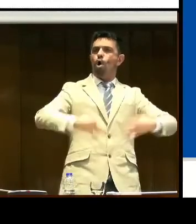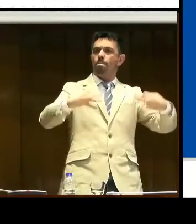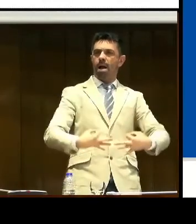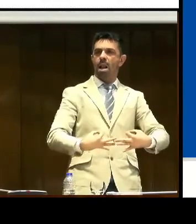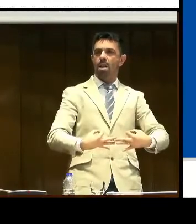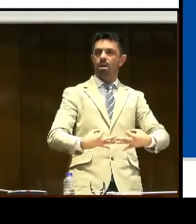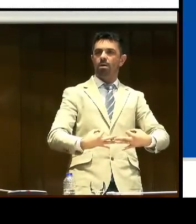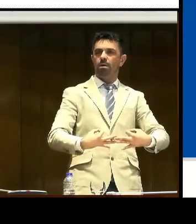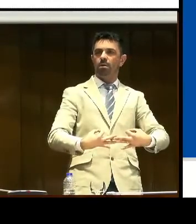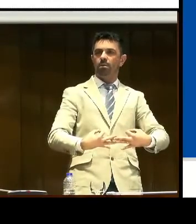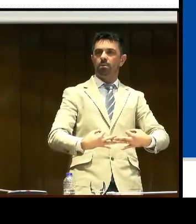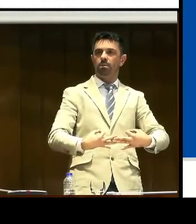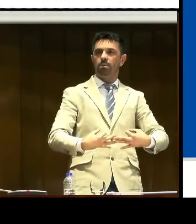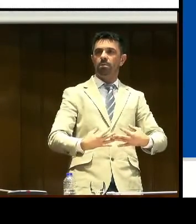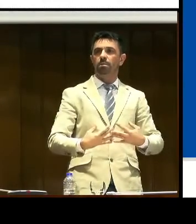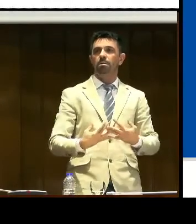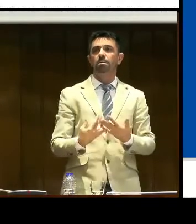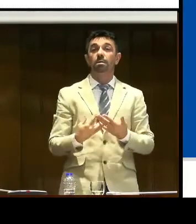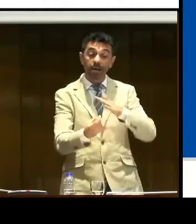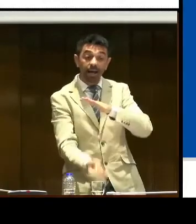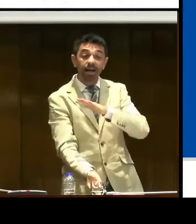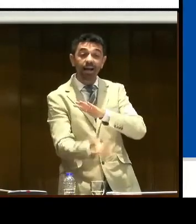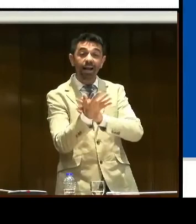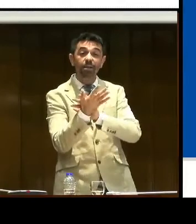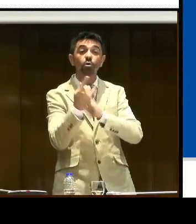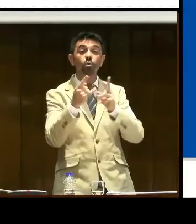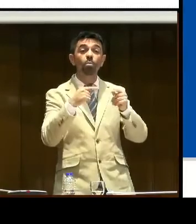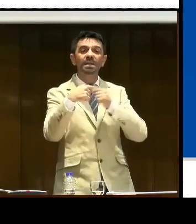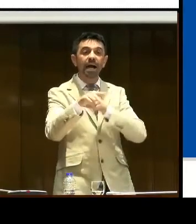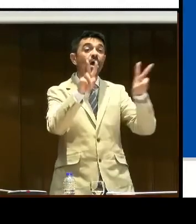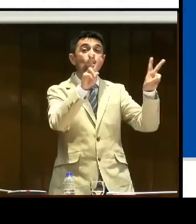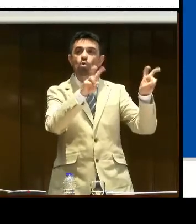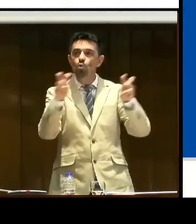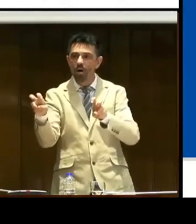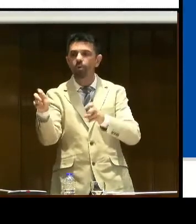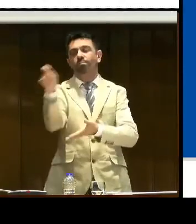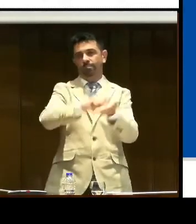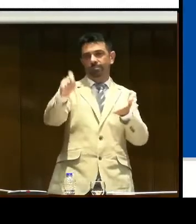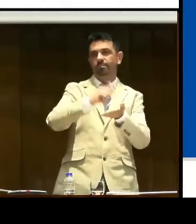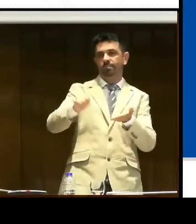original permite, dando lugar a un nuevo tipo de mensaje.